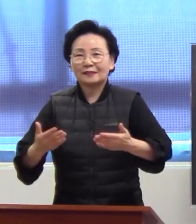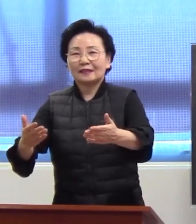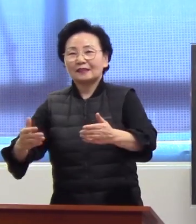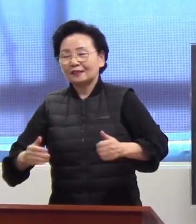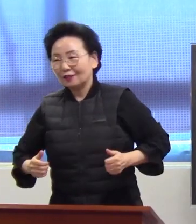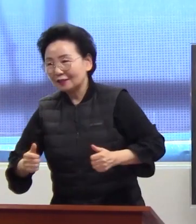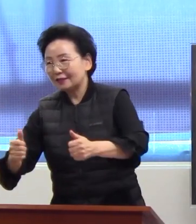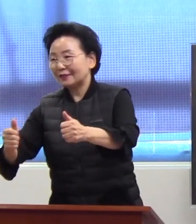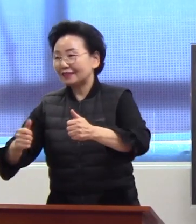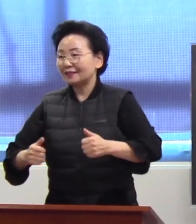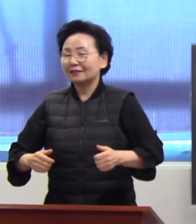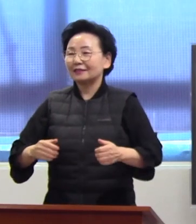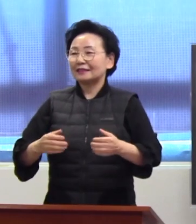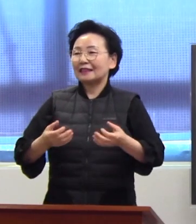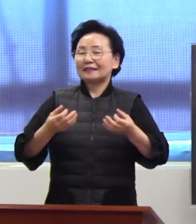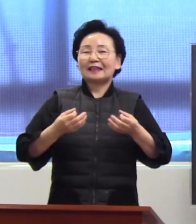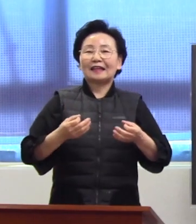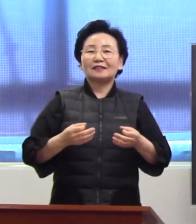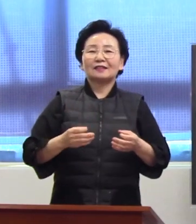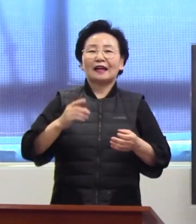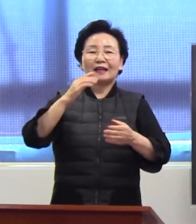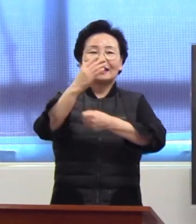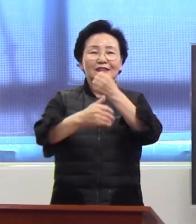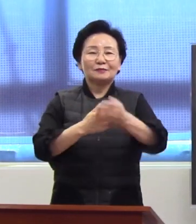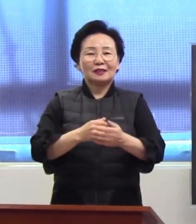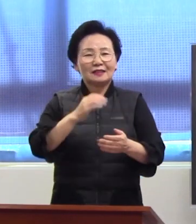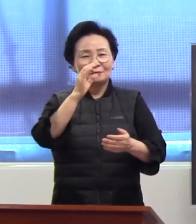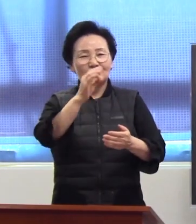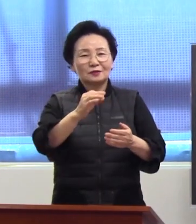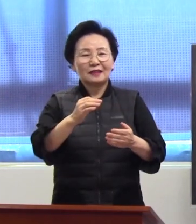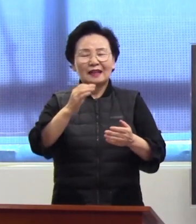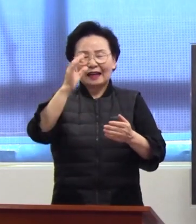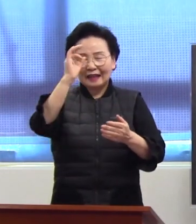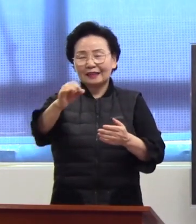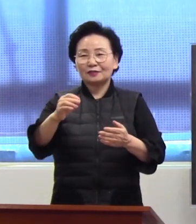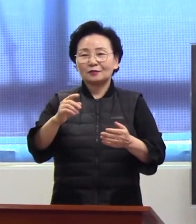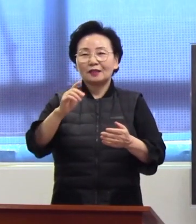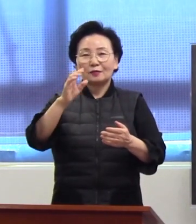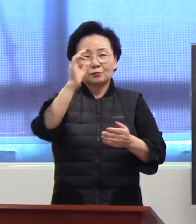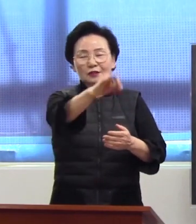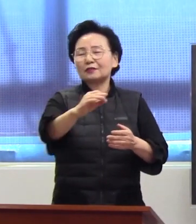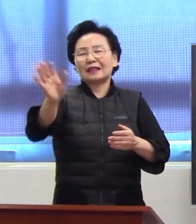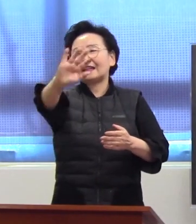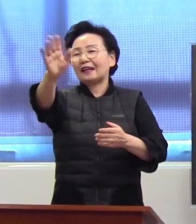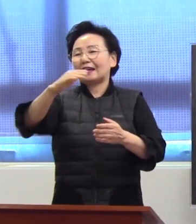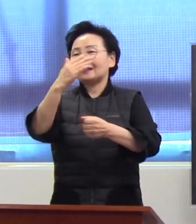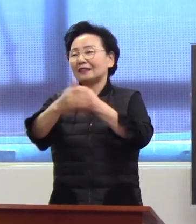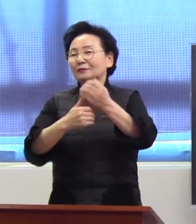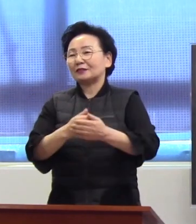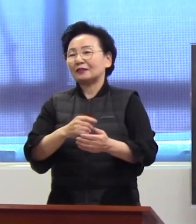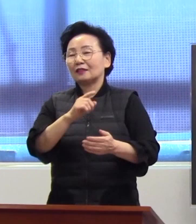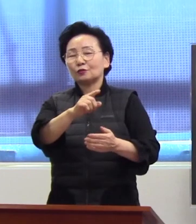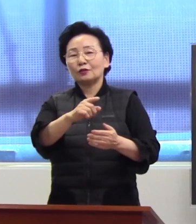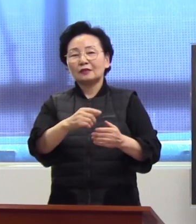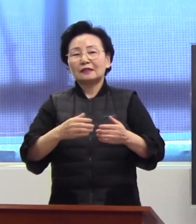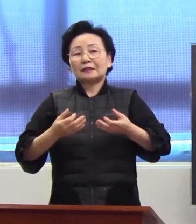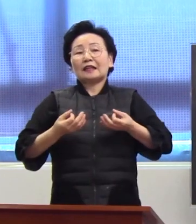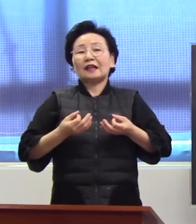그냥 열심히 했어 그러고 자랑하는 거 하나님이 보고 하나도 보지도 않아. 하나님 너